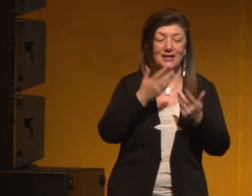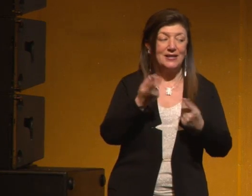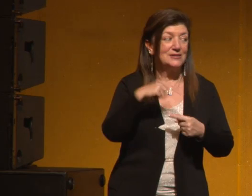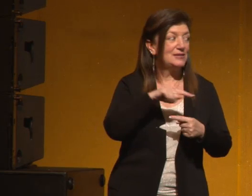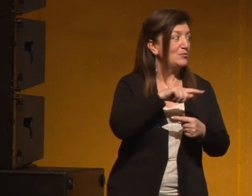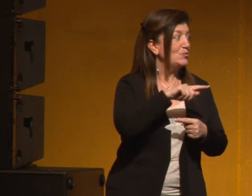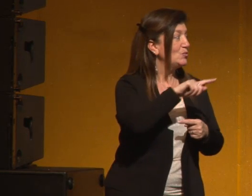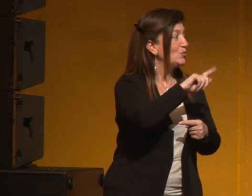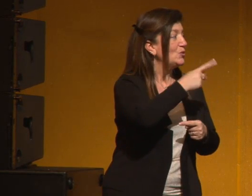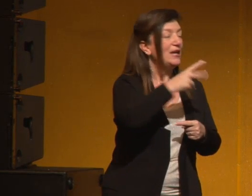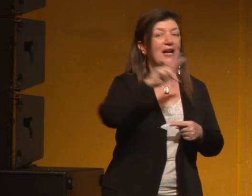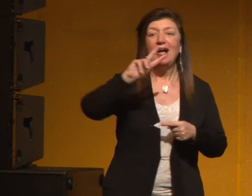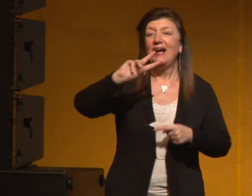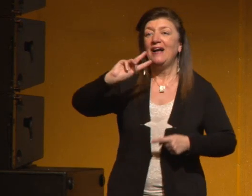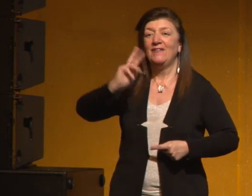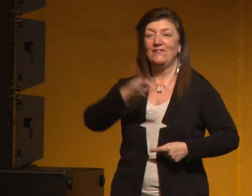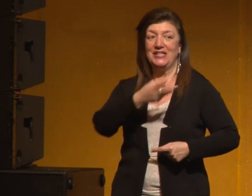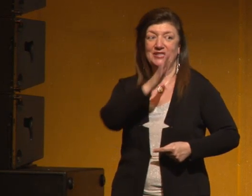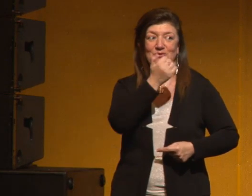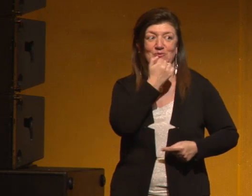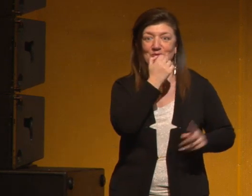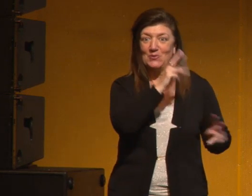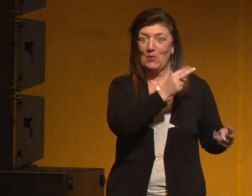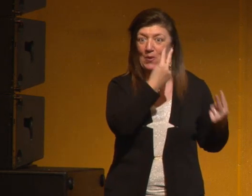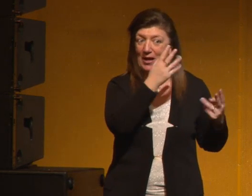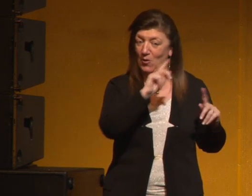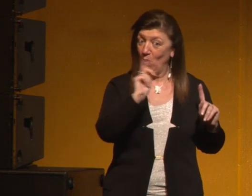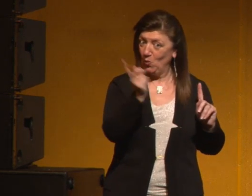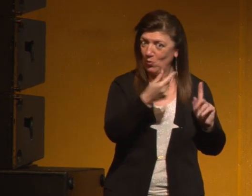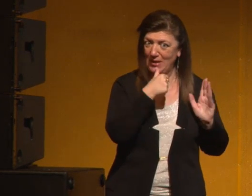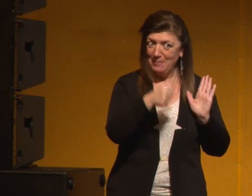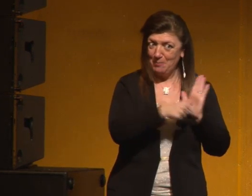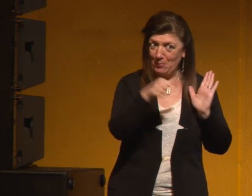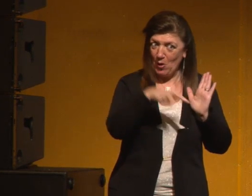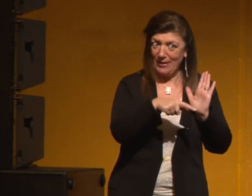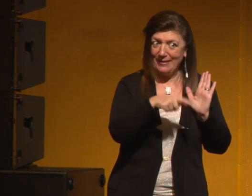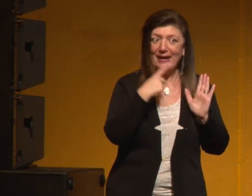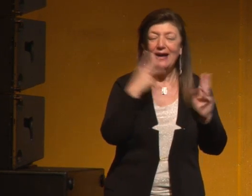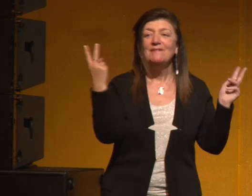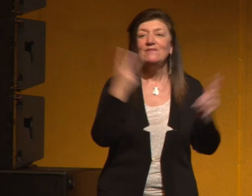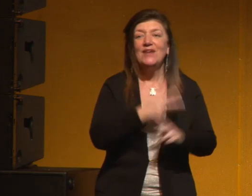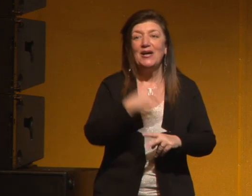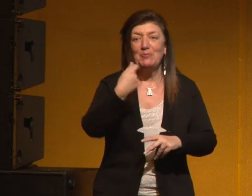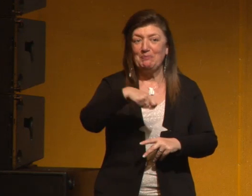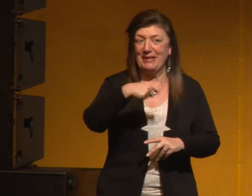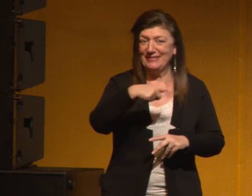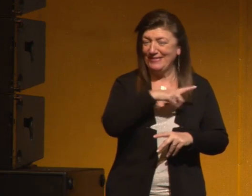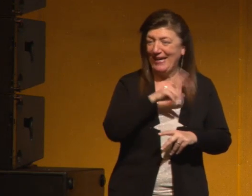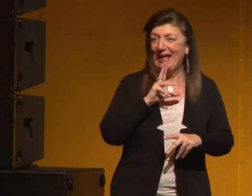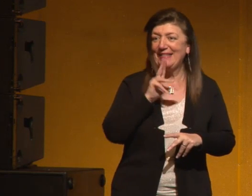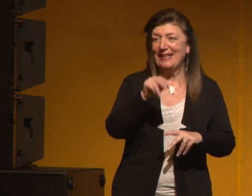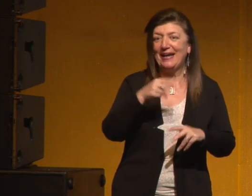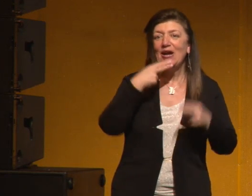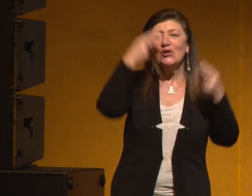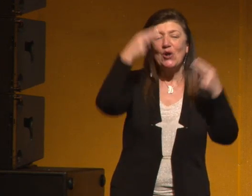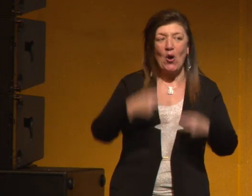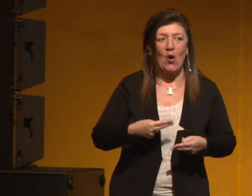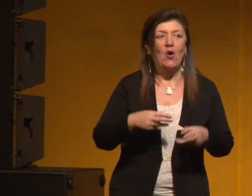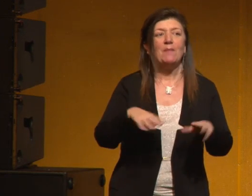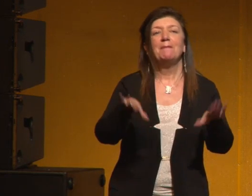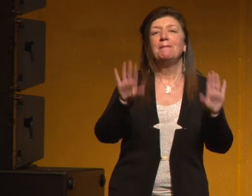dimenticare nessuno adesso sono tutti stati fondamentali i viaggiatori presidente che li ha letti tutti nomi però